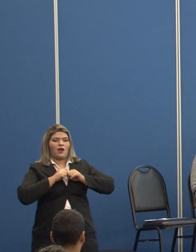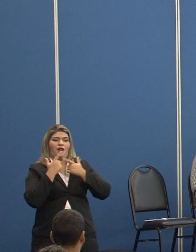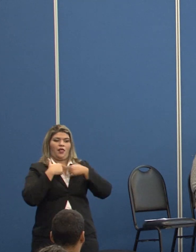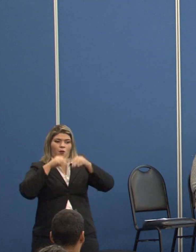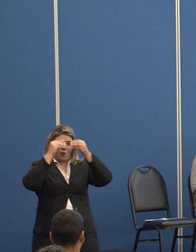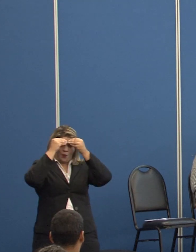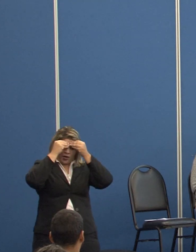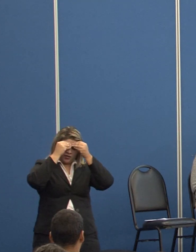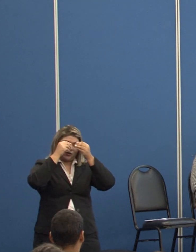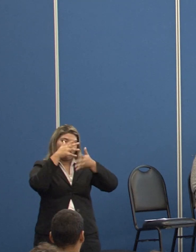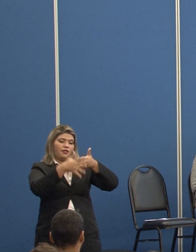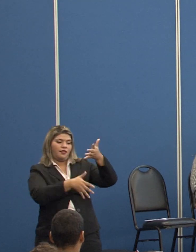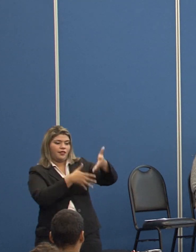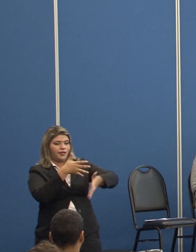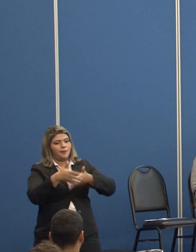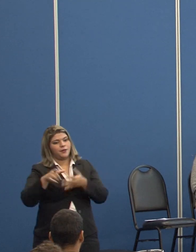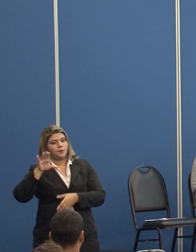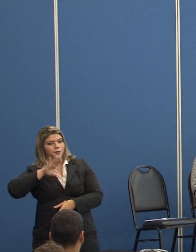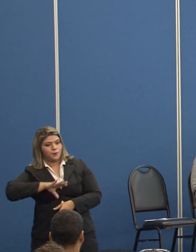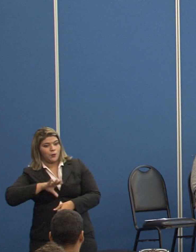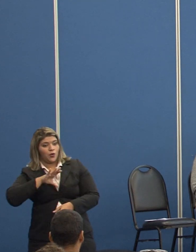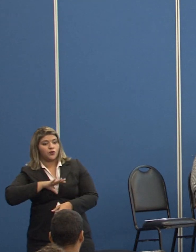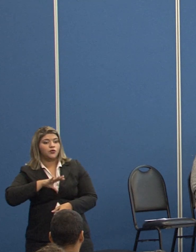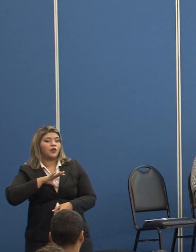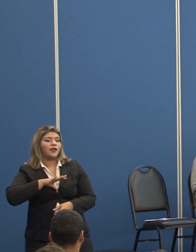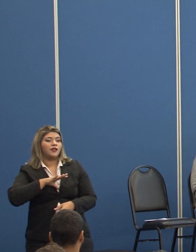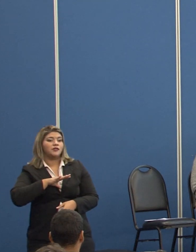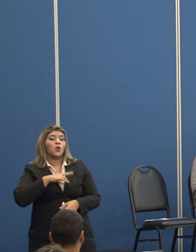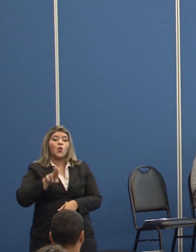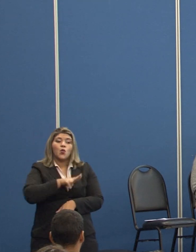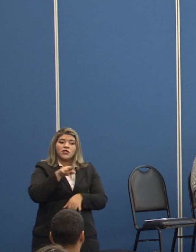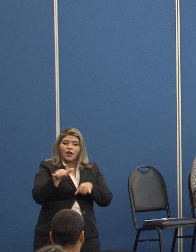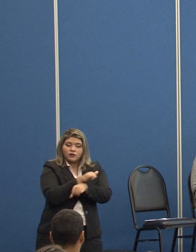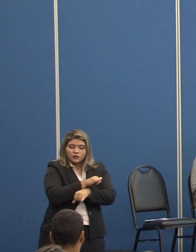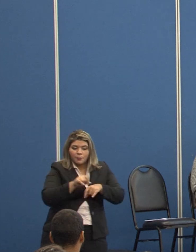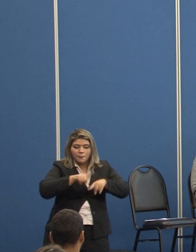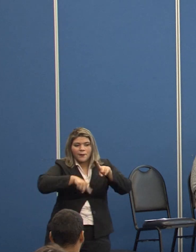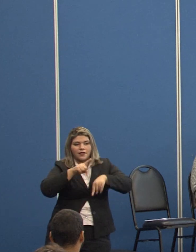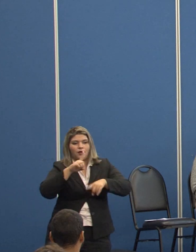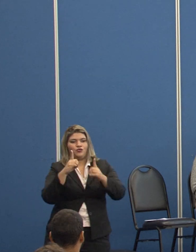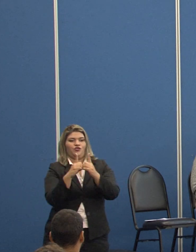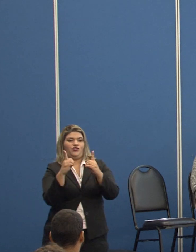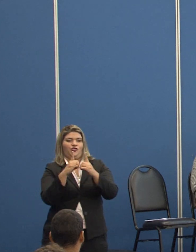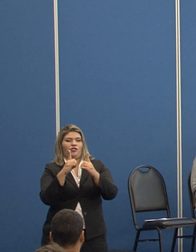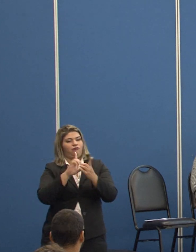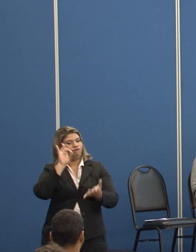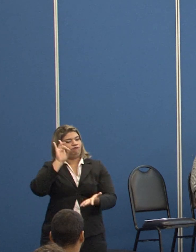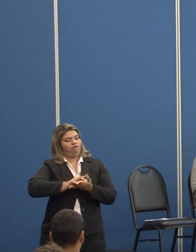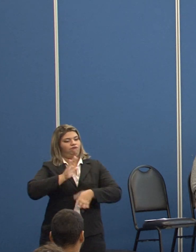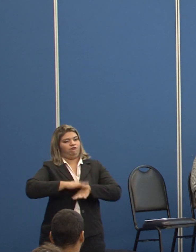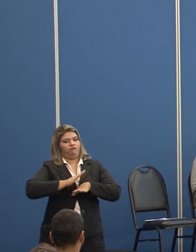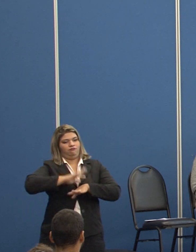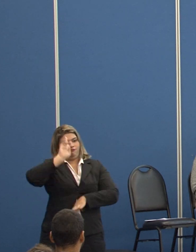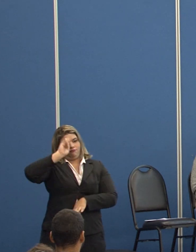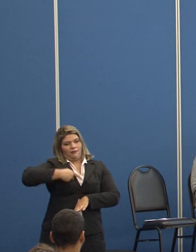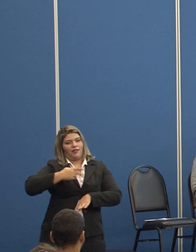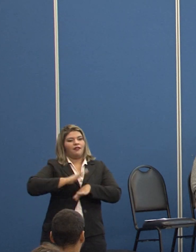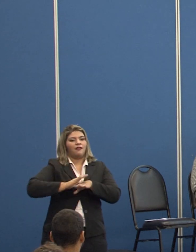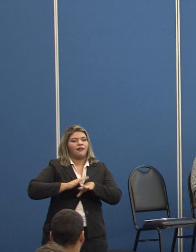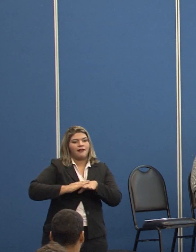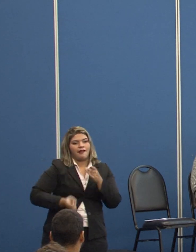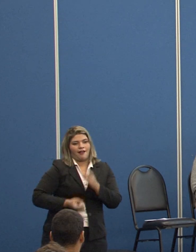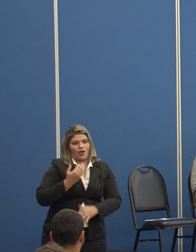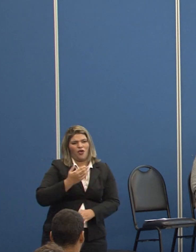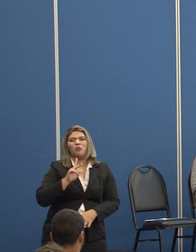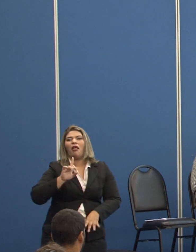materiais didáticos bilíngues para surdos, materiais autênticos. Nós criamos os materiais, nós não